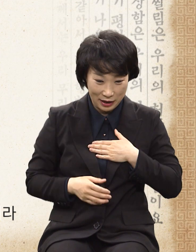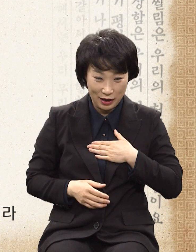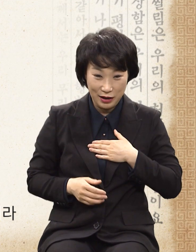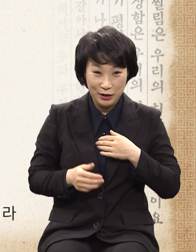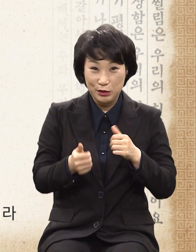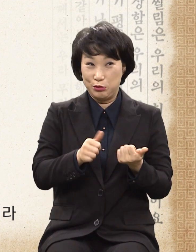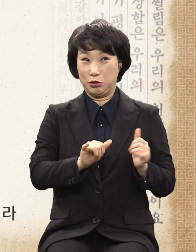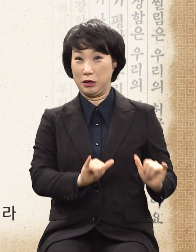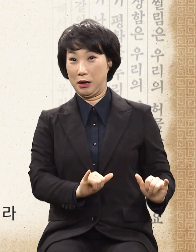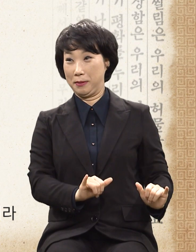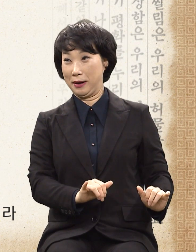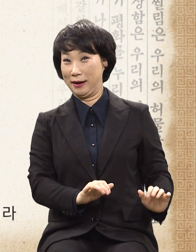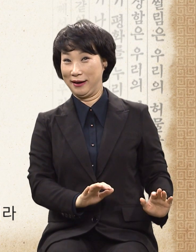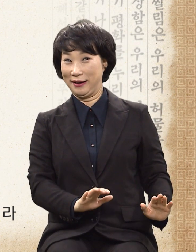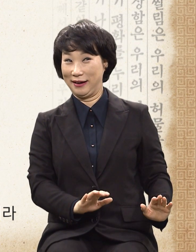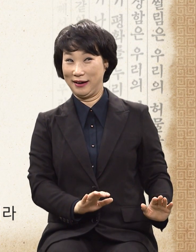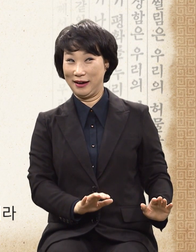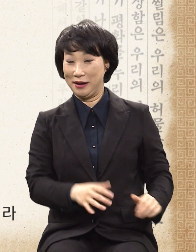죽을까봐,